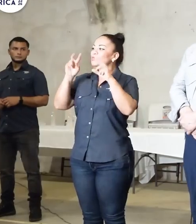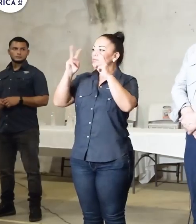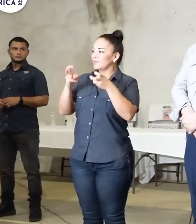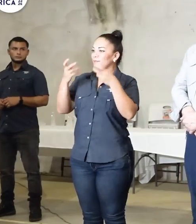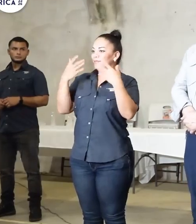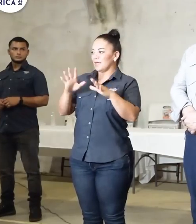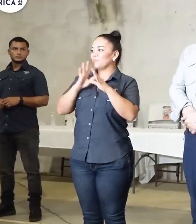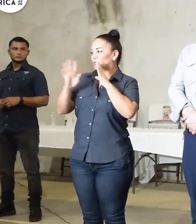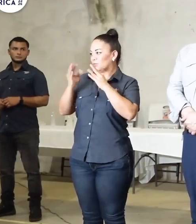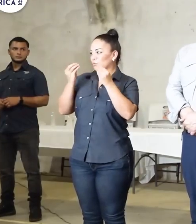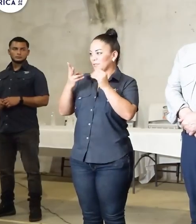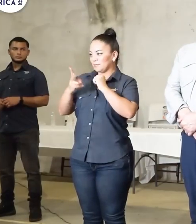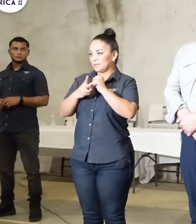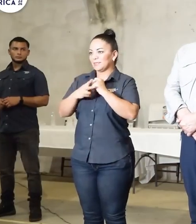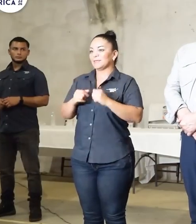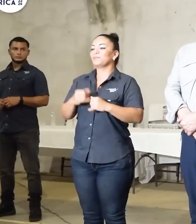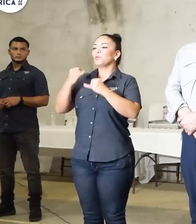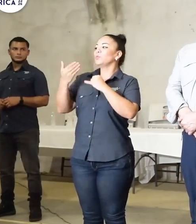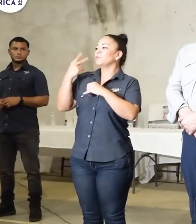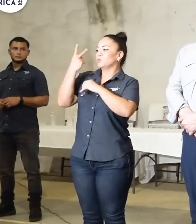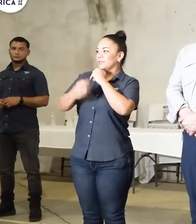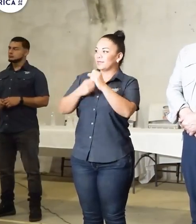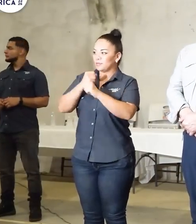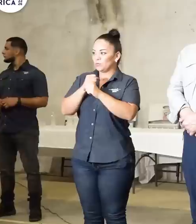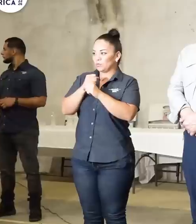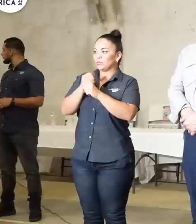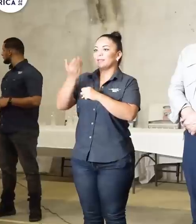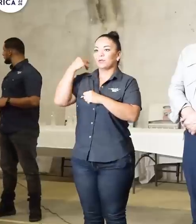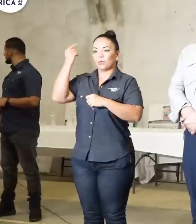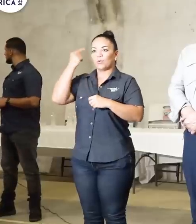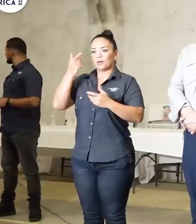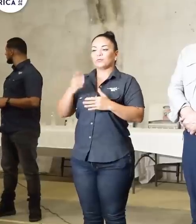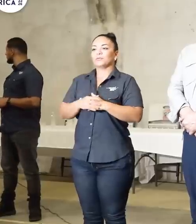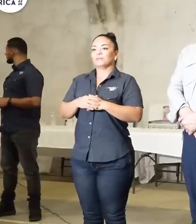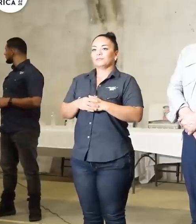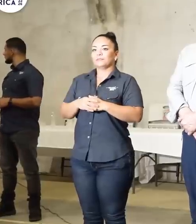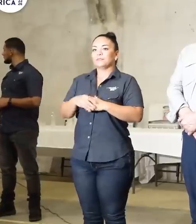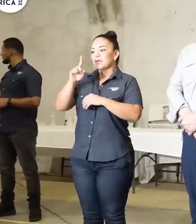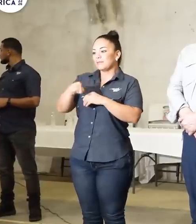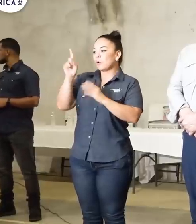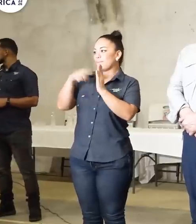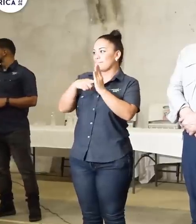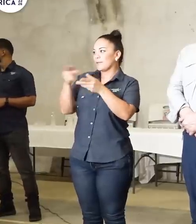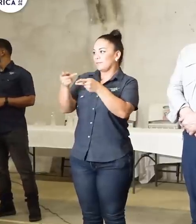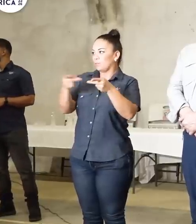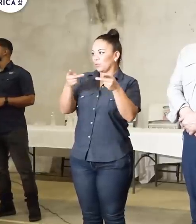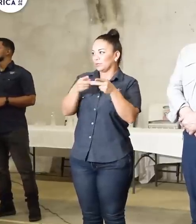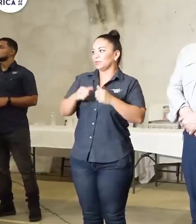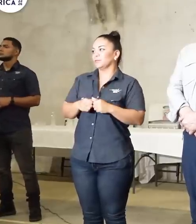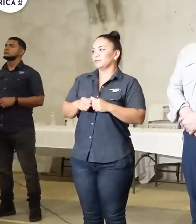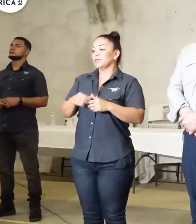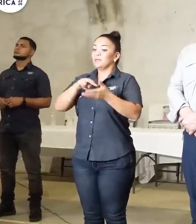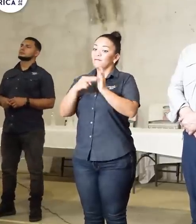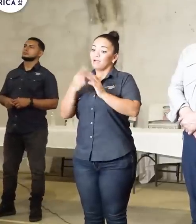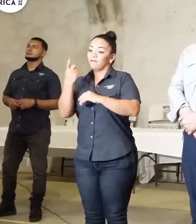lo hemos conversado mucho. En los últimos 2 años del anterior gobierno se eliminaron 1,000 plazas. Podríamos tener un déficit de